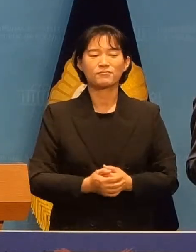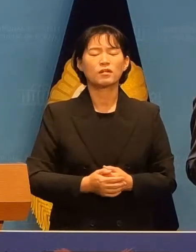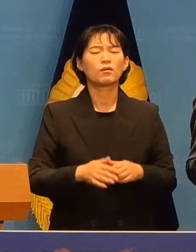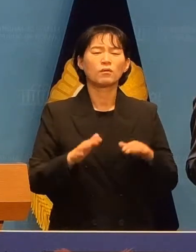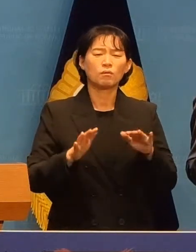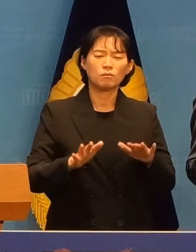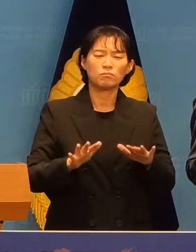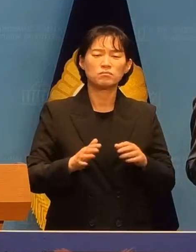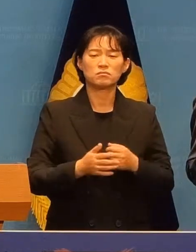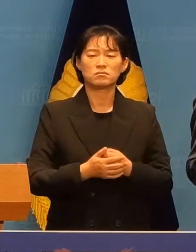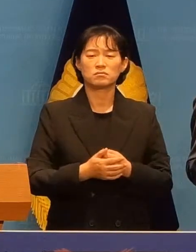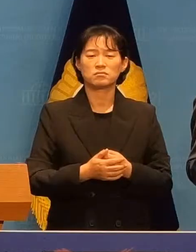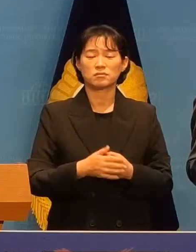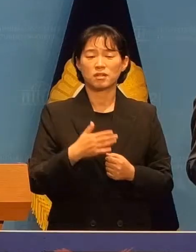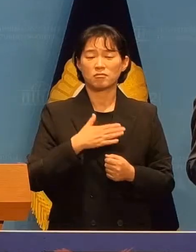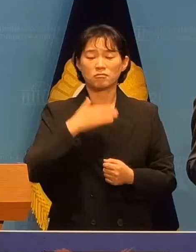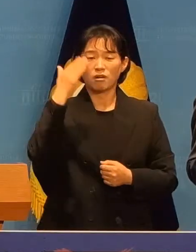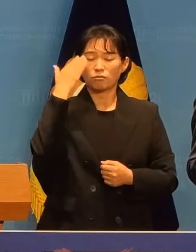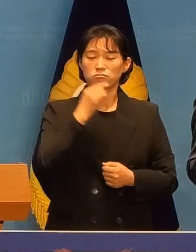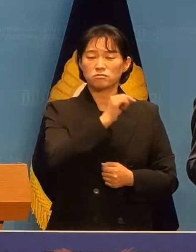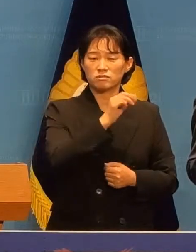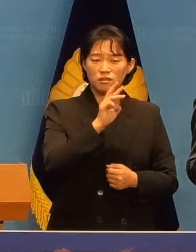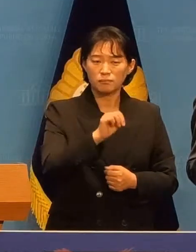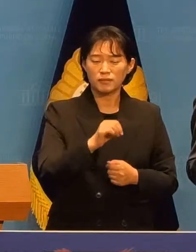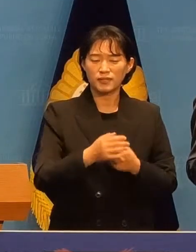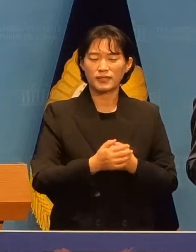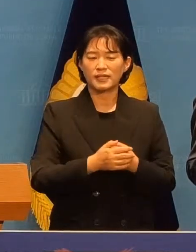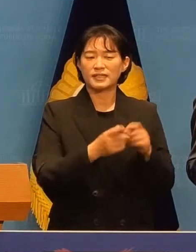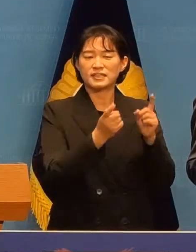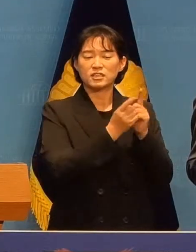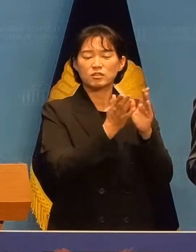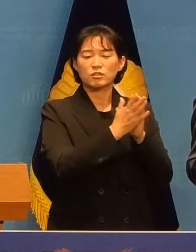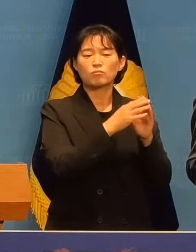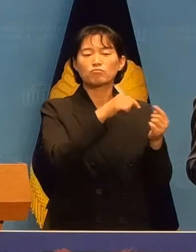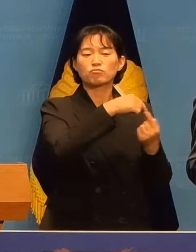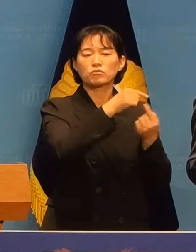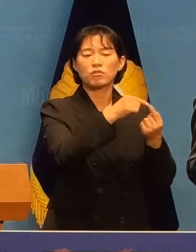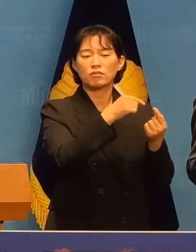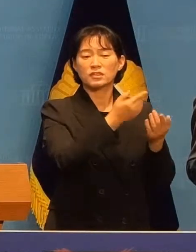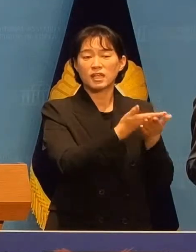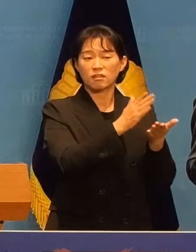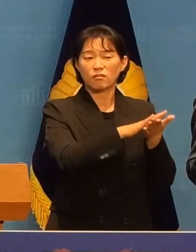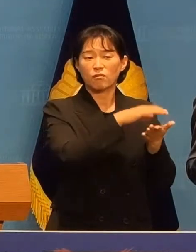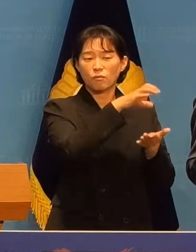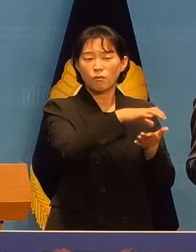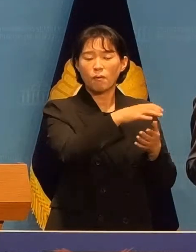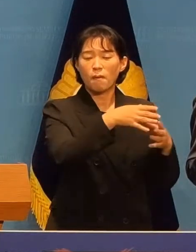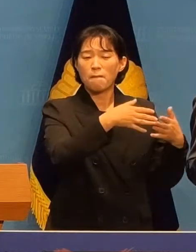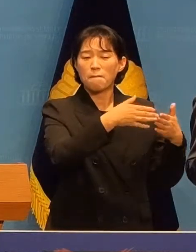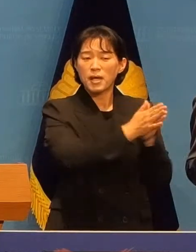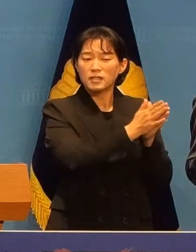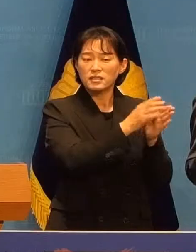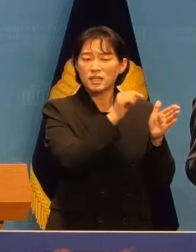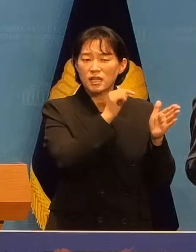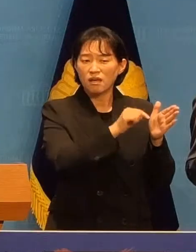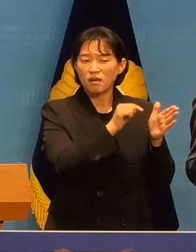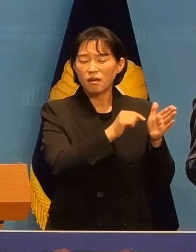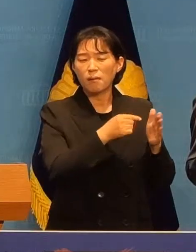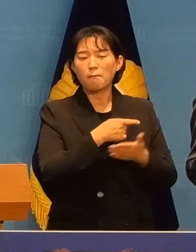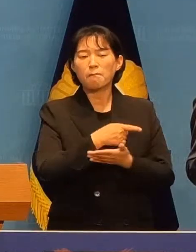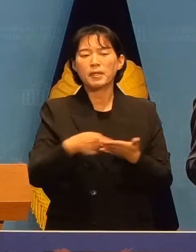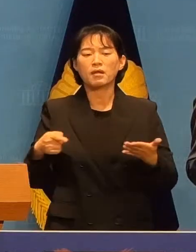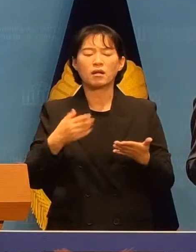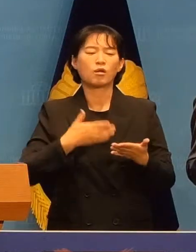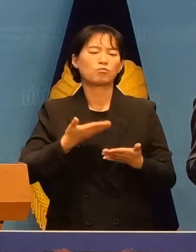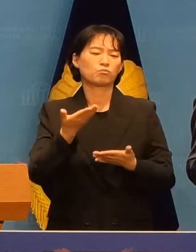오늘 저는 한국GM의 직영정비사업소 폐쇄 결정이 가져올 막대한 피해를 알리기 위해